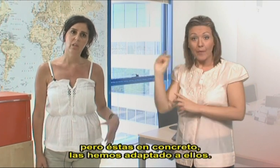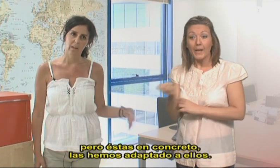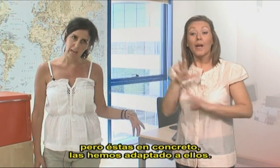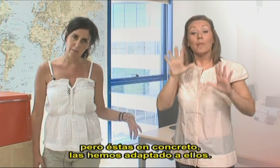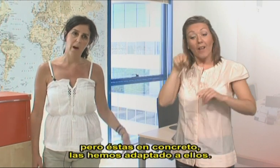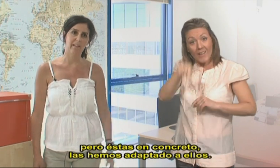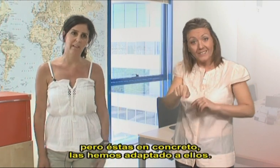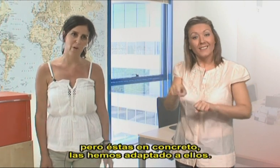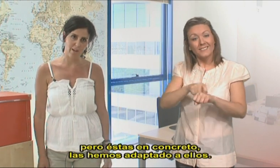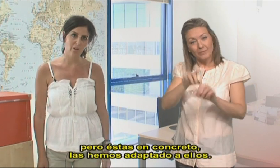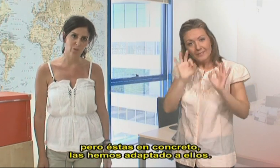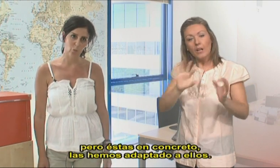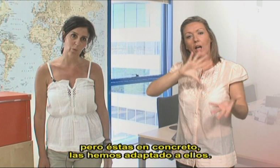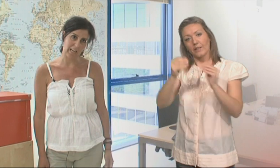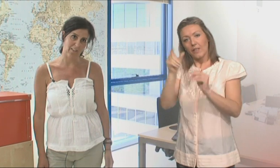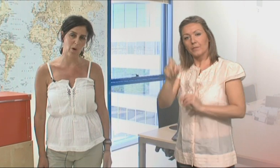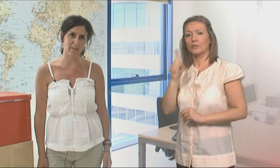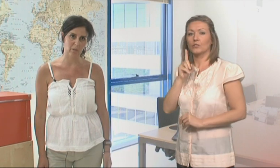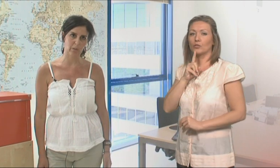concreto las hemos adaptado a ellos.